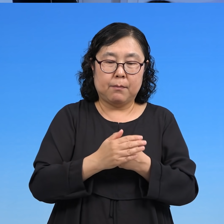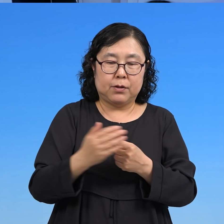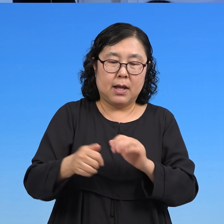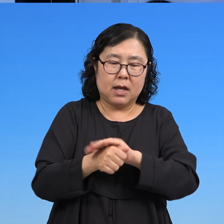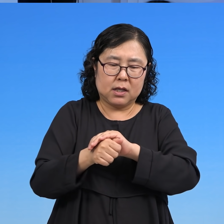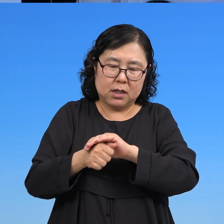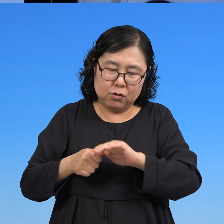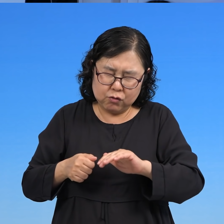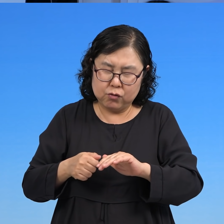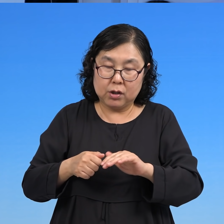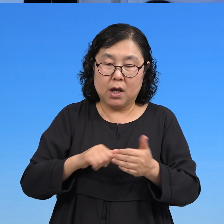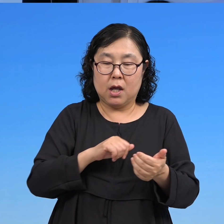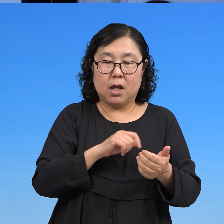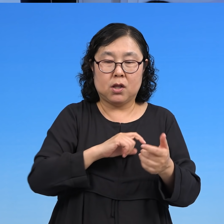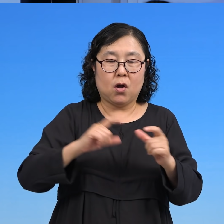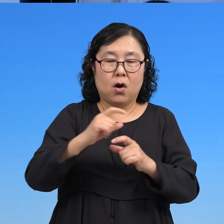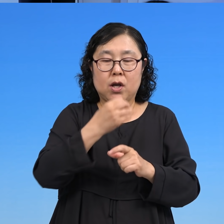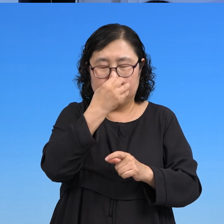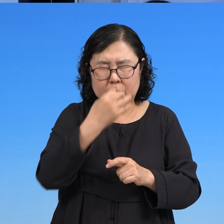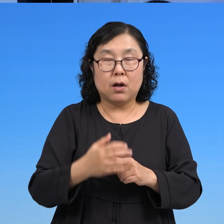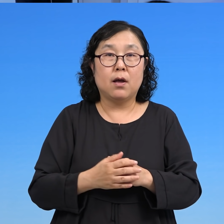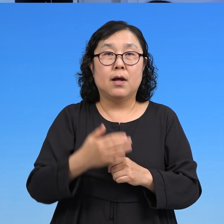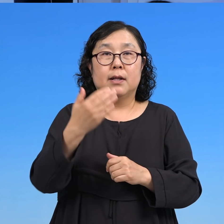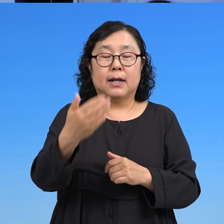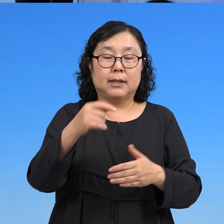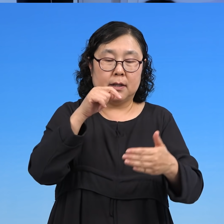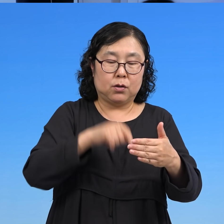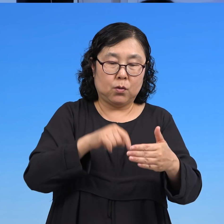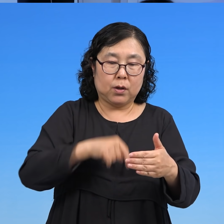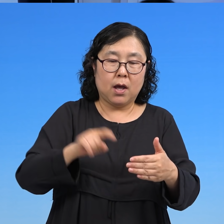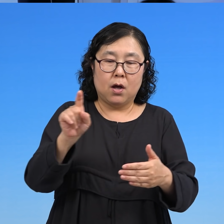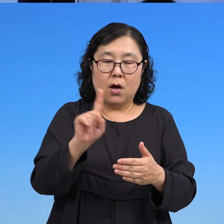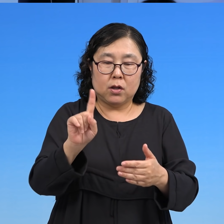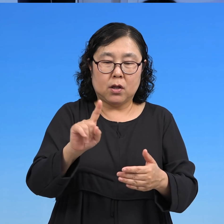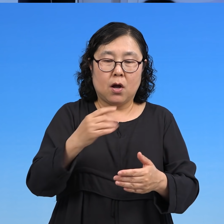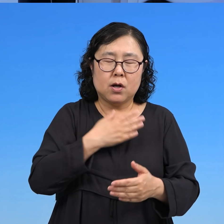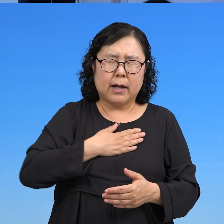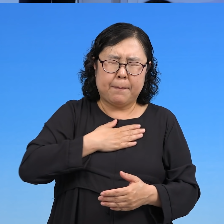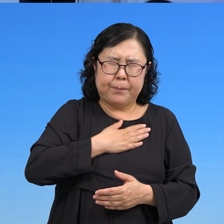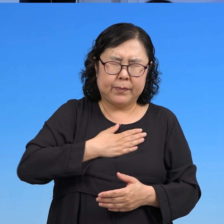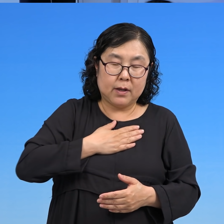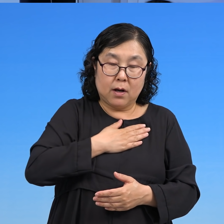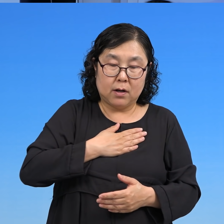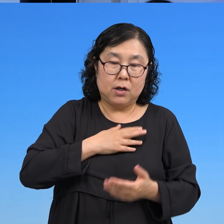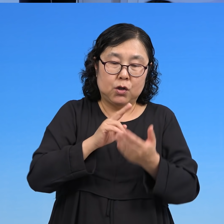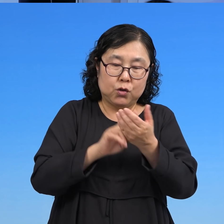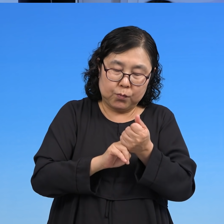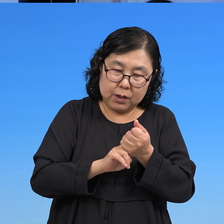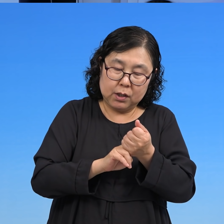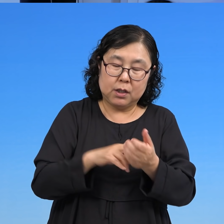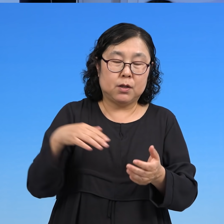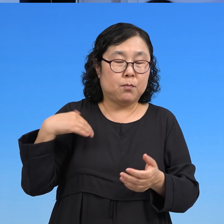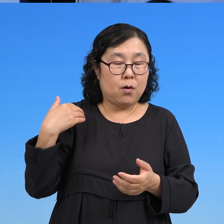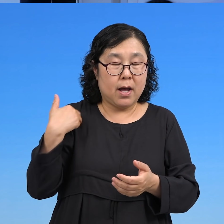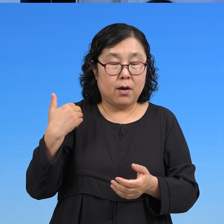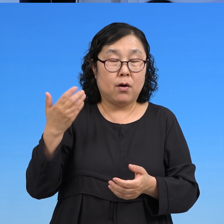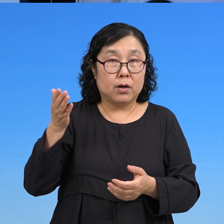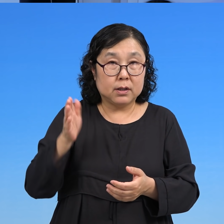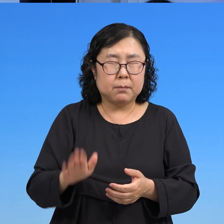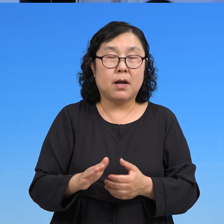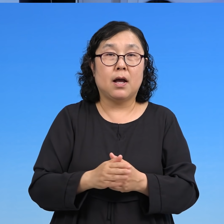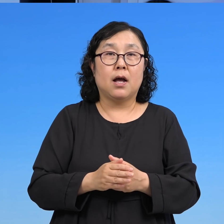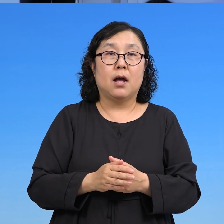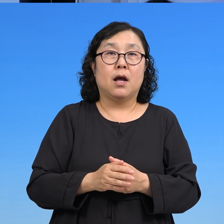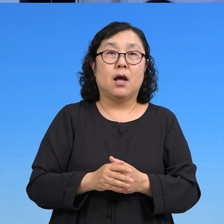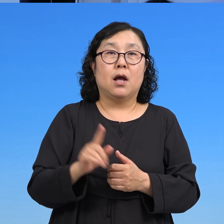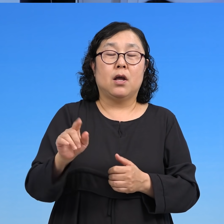없어요. 현실을 노래하고는 그 다음 한번 들어보세요. 당신의 내면에 어떤 감정을 숨기고 있는지 알기는 어려워요. 당신의